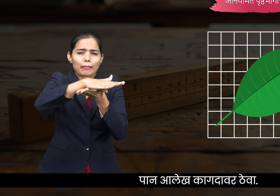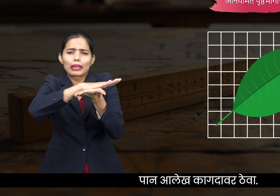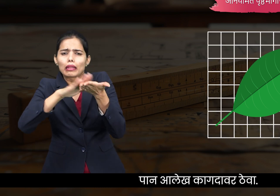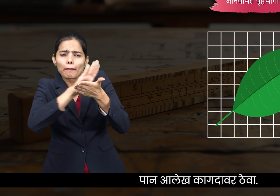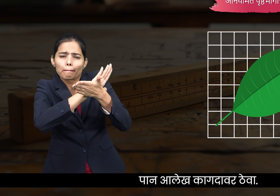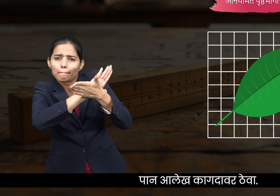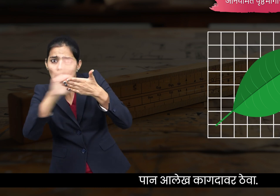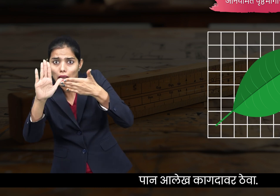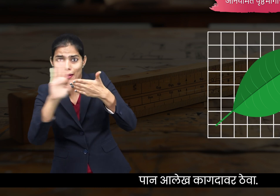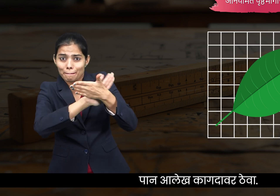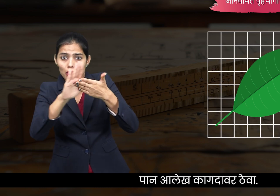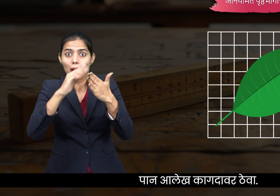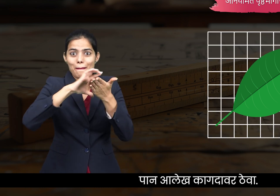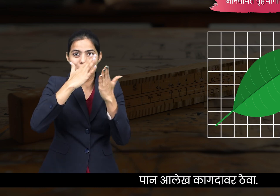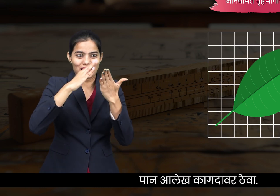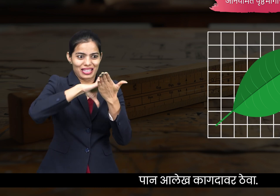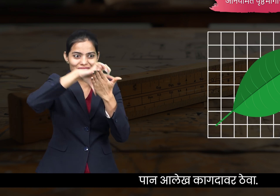पान आलेख कागदावर ठेवा.